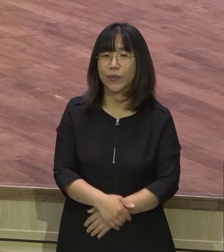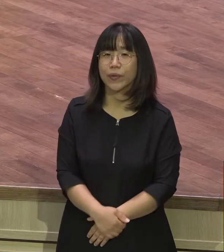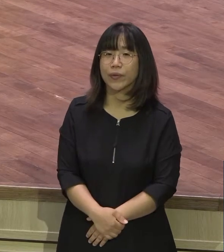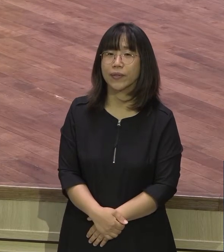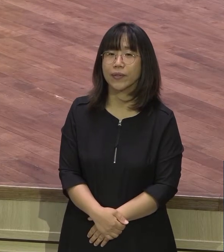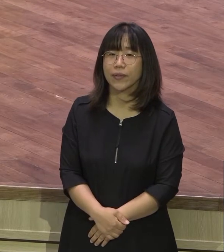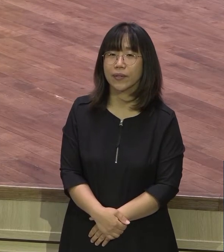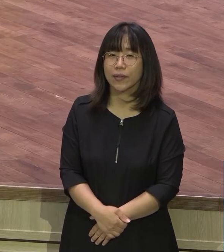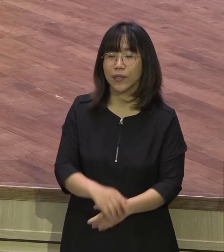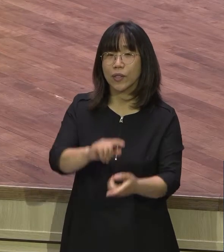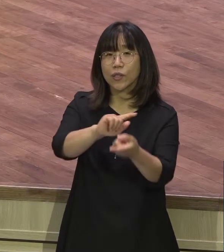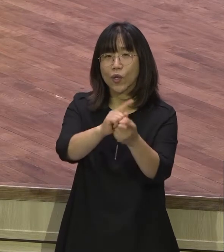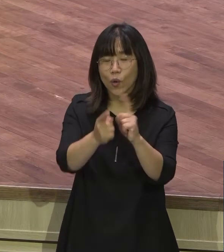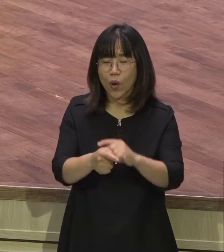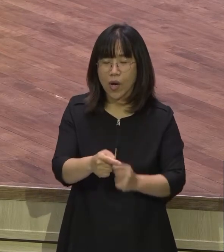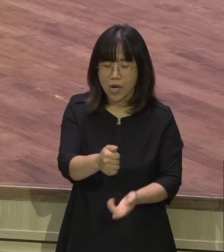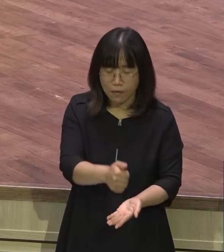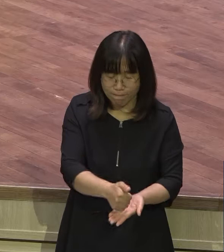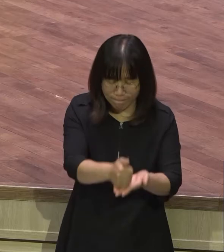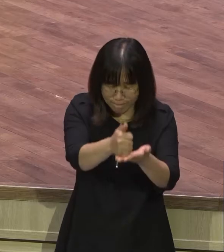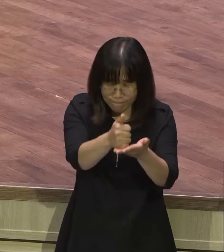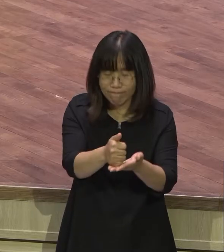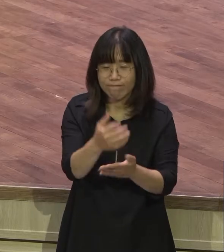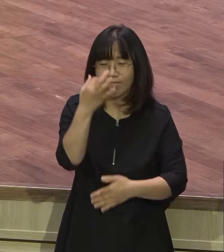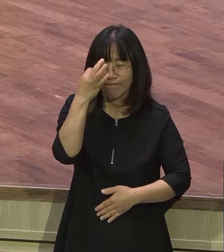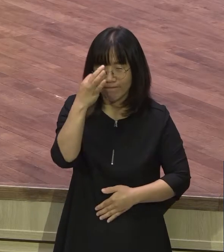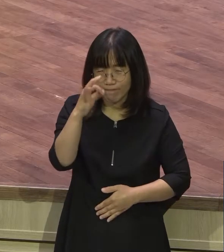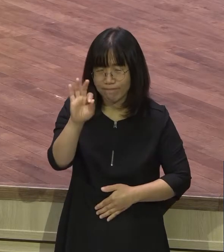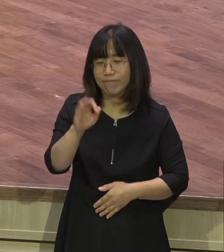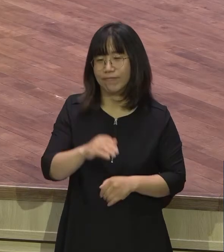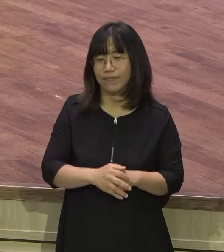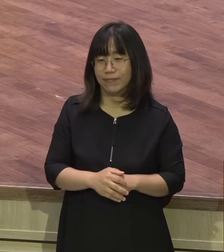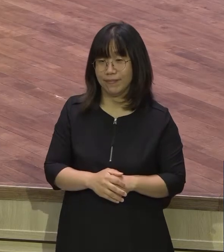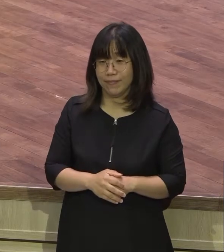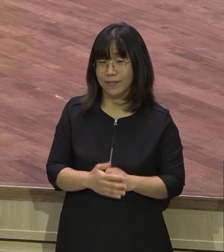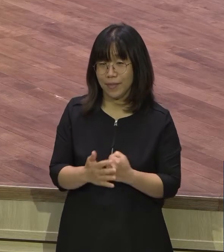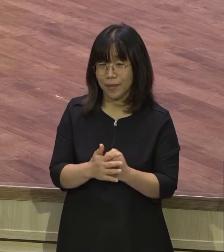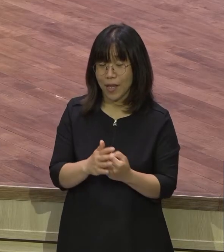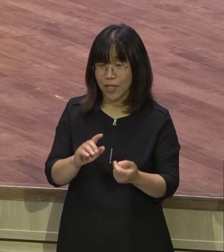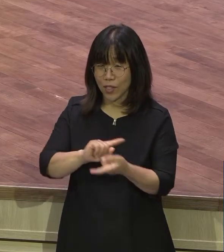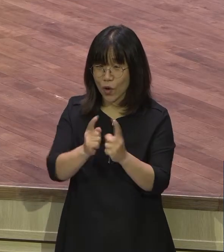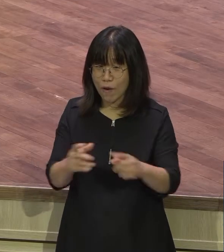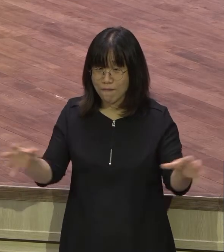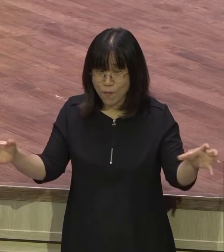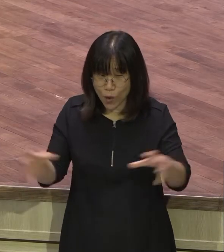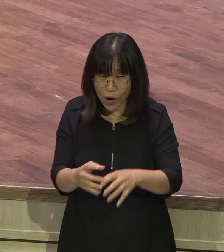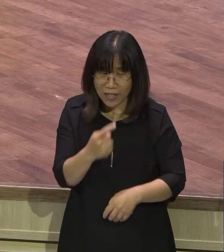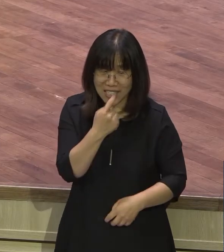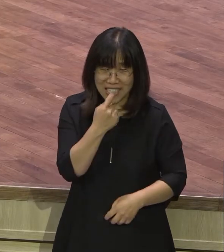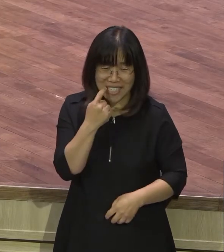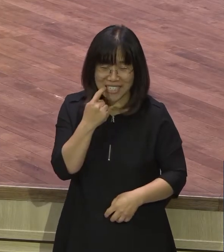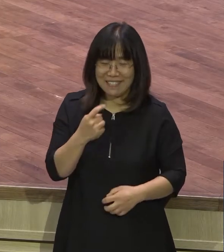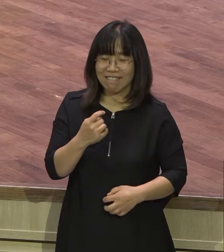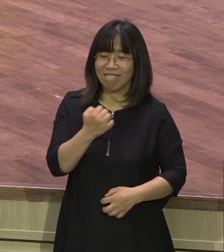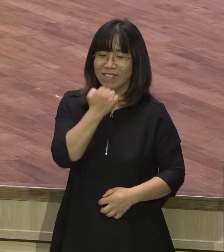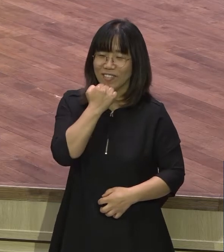그렇게 서로 인정하고 모을 때마다 이빨 드러내고 웃으시기 바랍니다